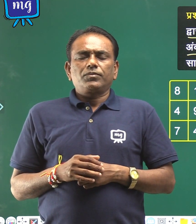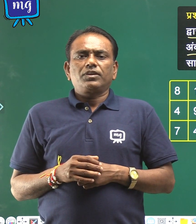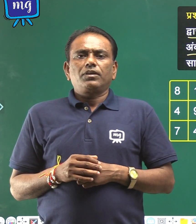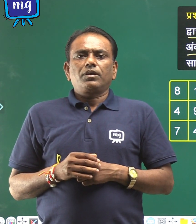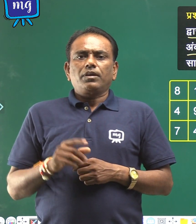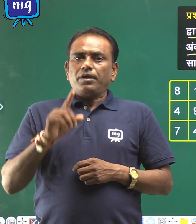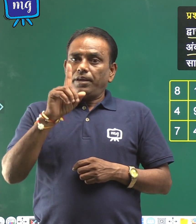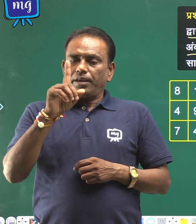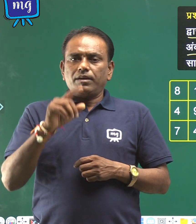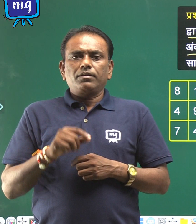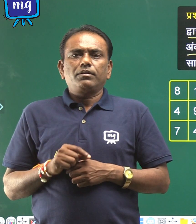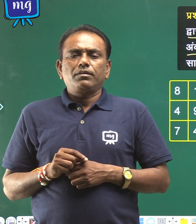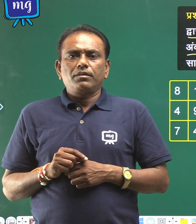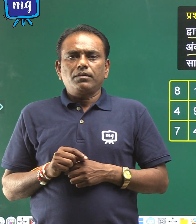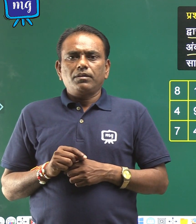करके एक